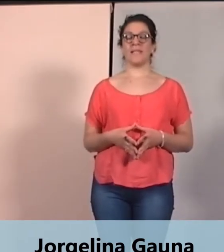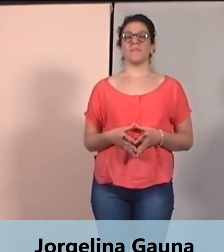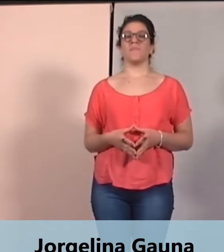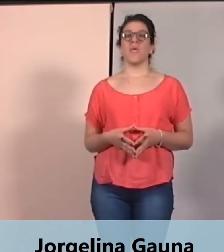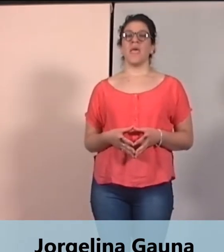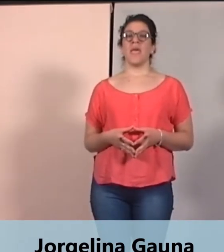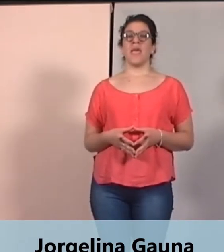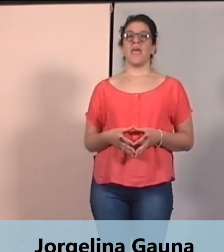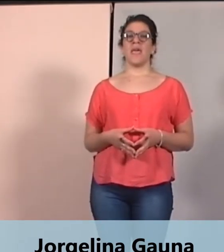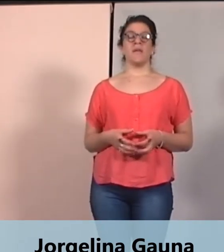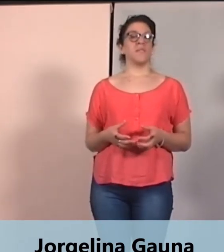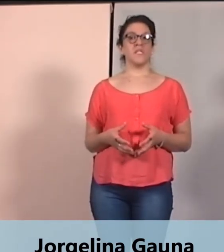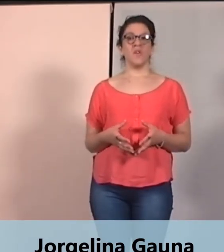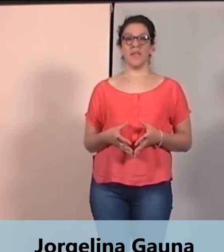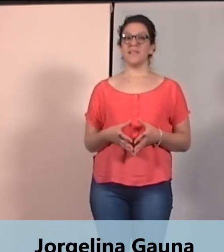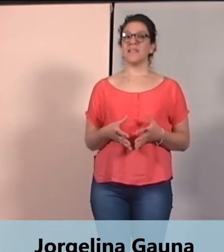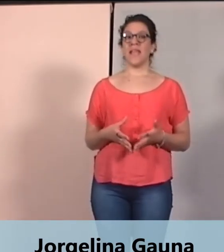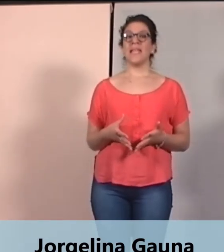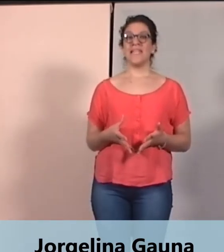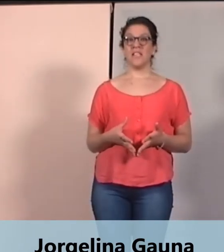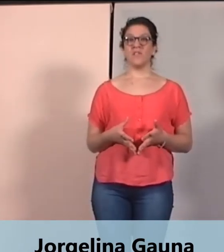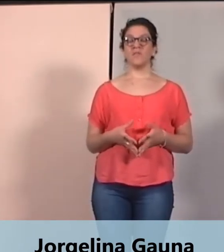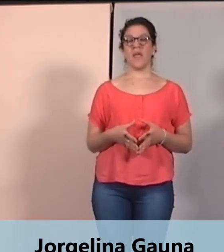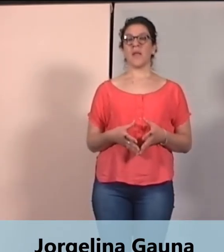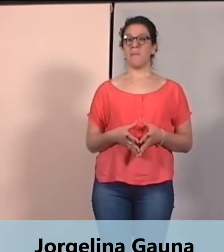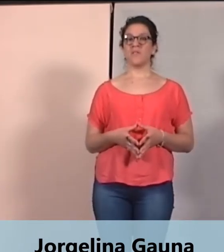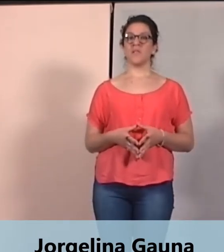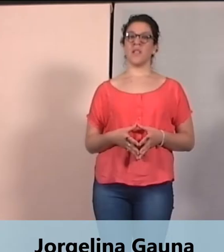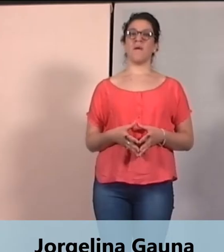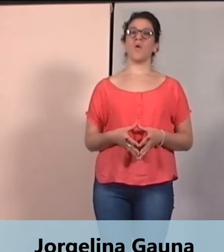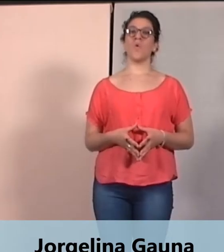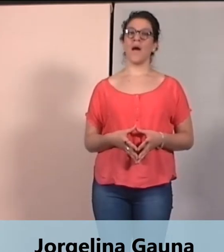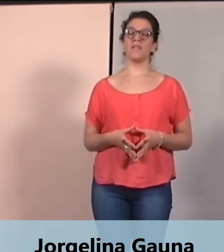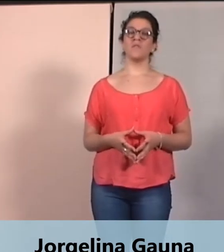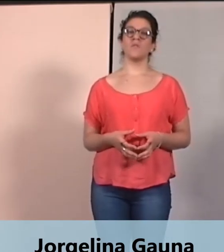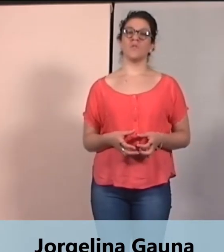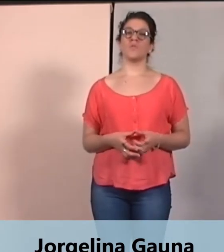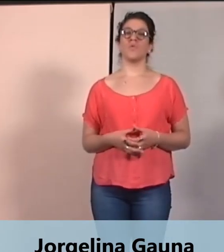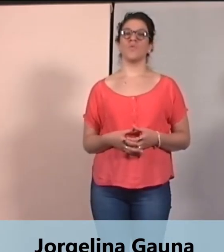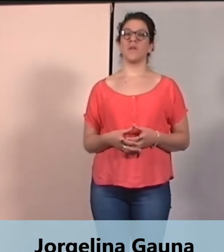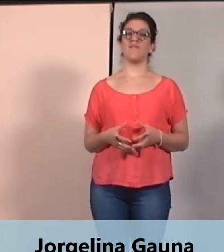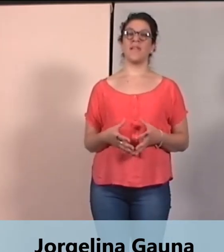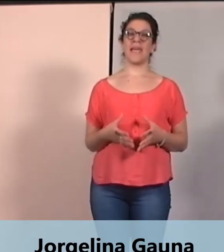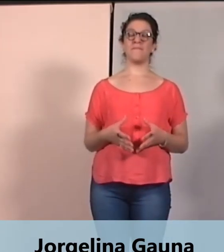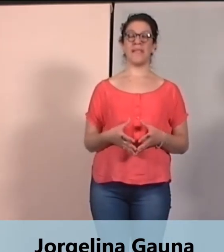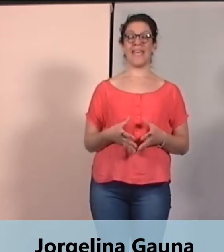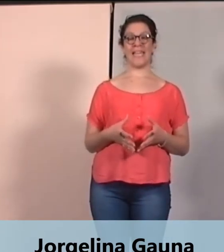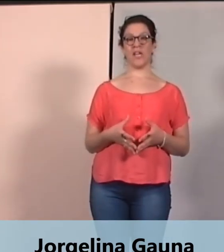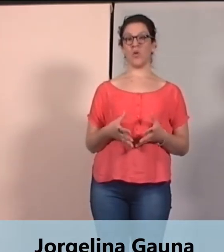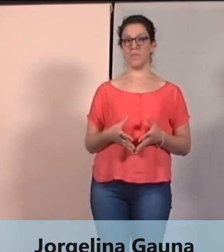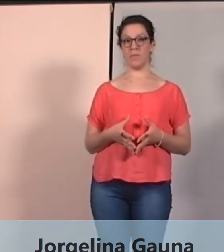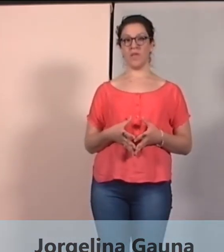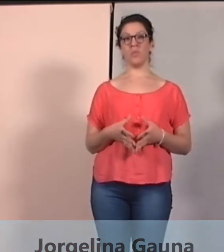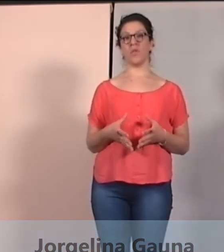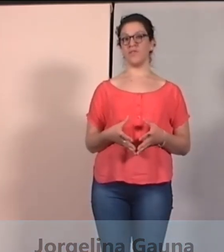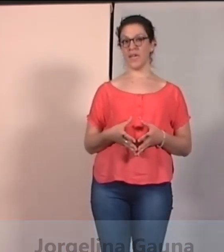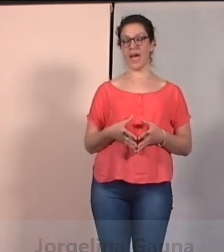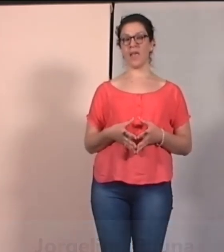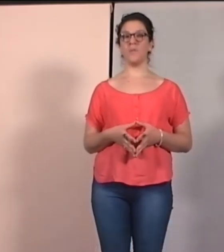En Misiones, tres niños, tres hermanos estaban jugando con un rifle de aire comprimido modificado